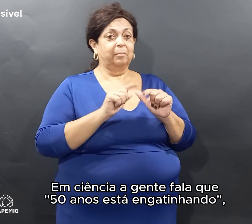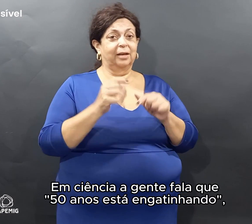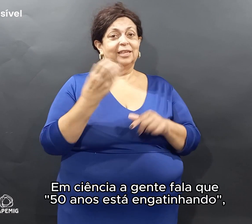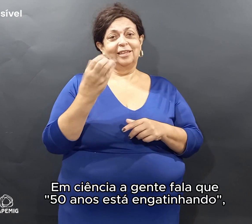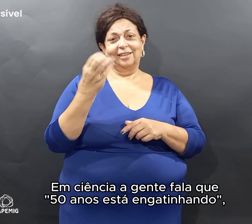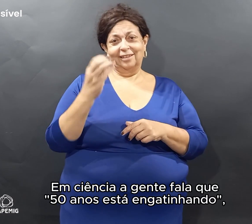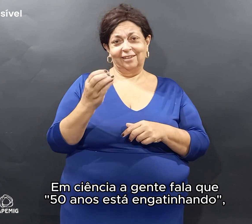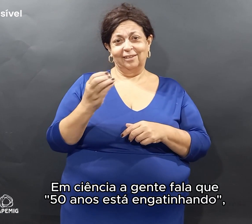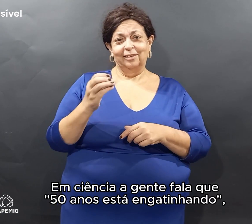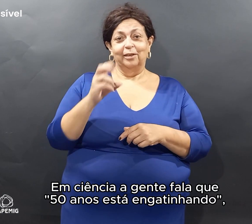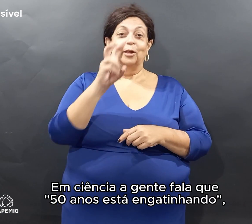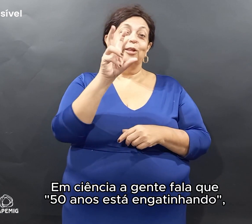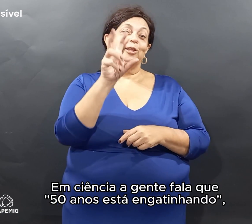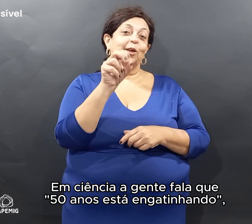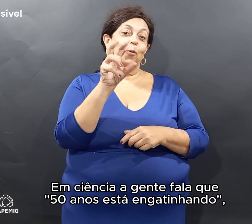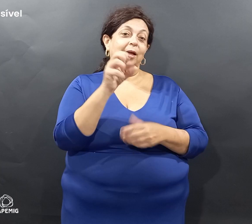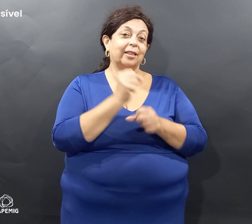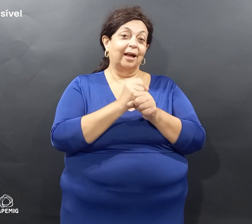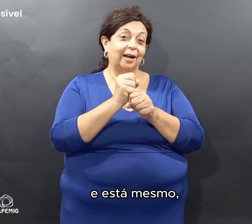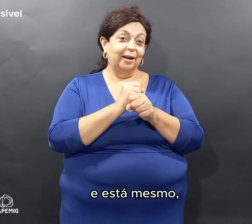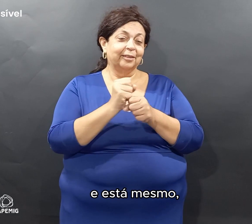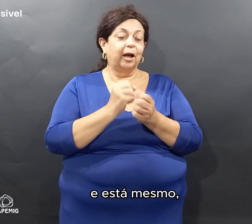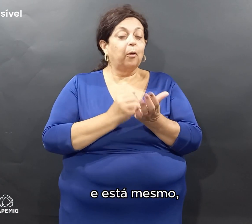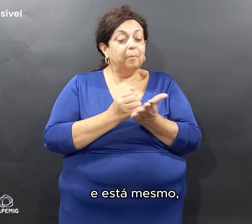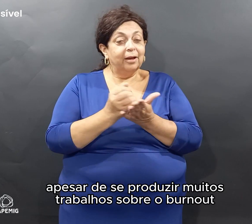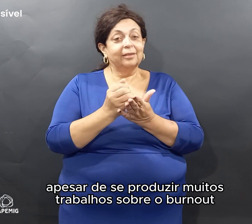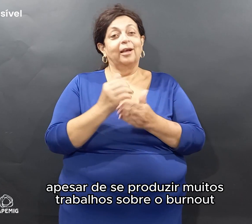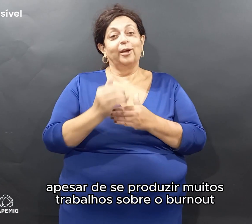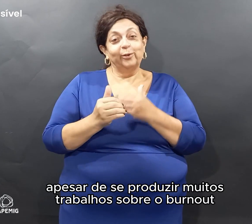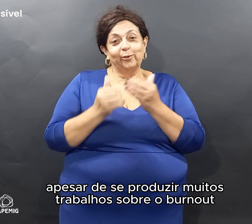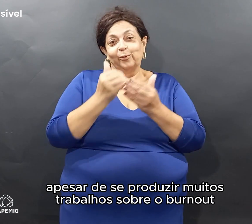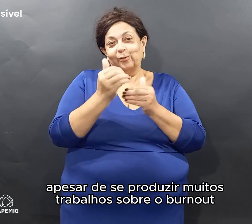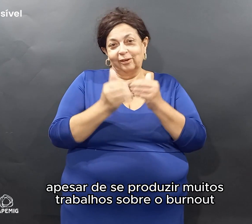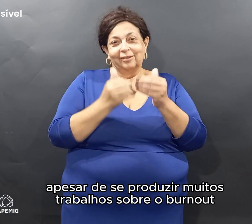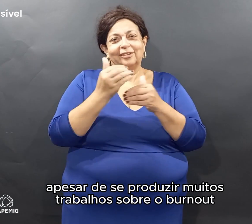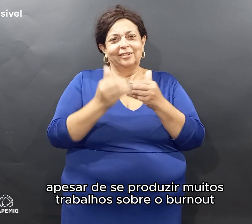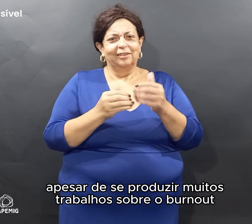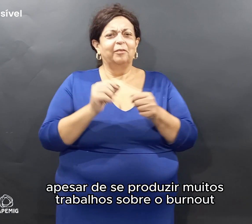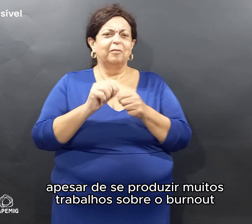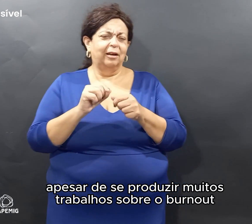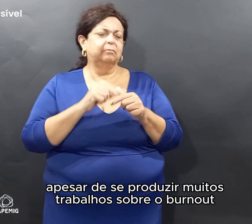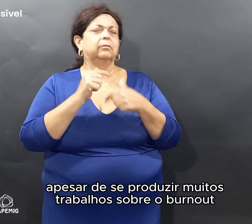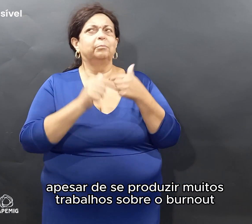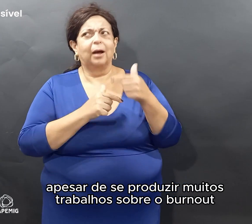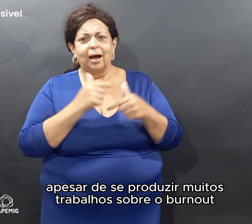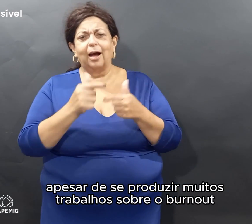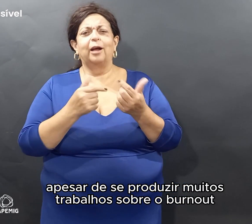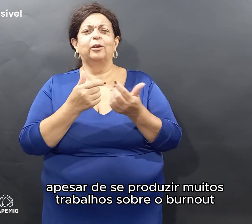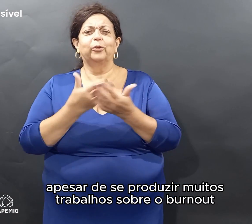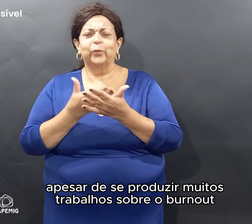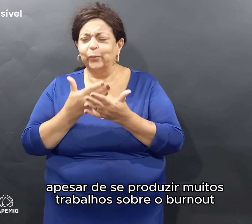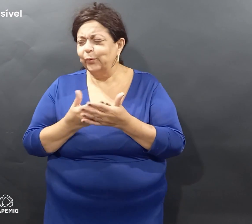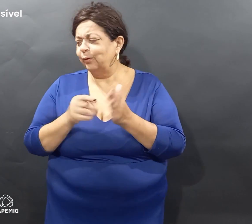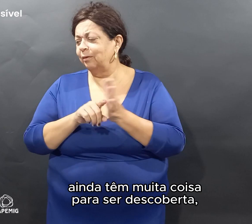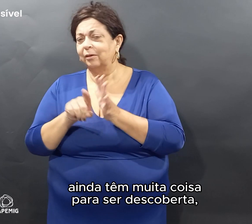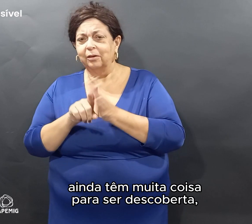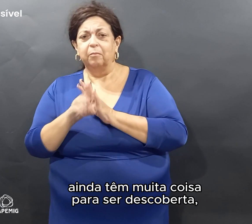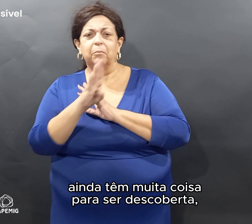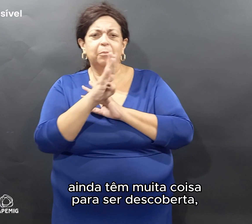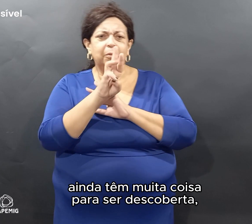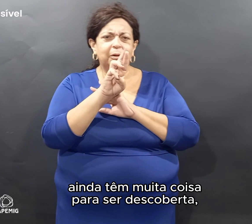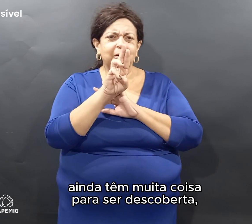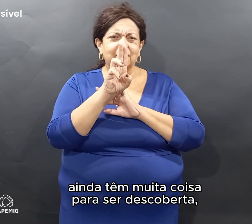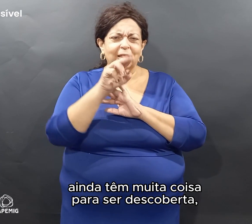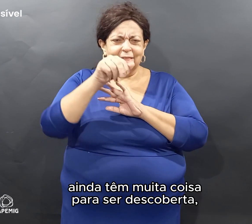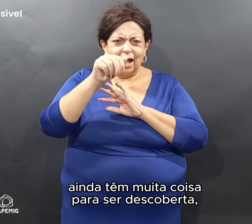gente fala que 50 anos está engatinhando. Aí está mesmo. Apesar de se produzir muitos trabalhos sobre o burnout, ainda tem